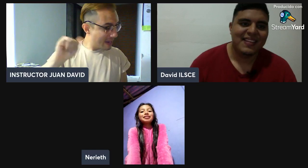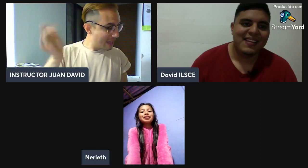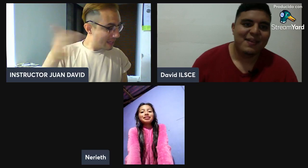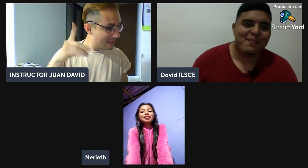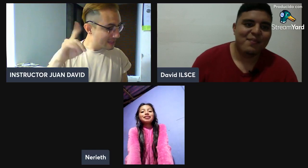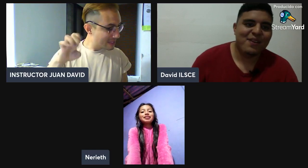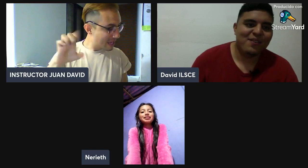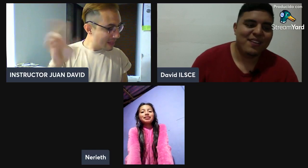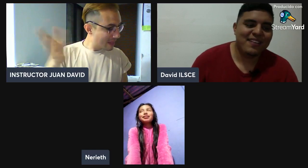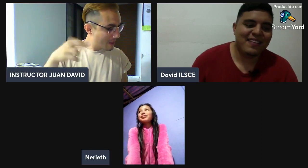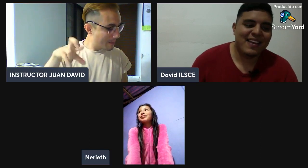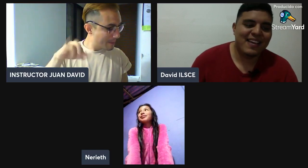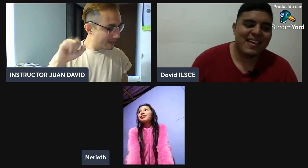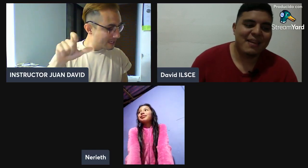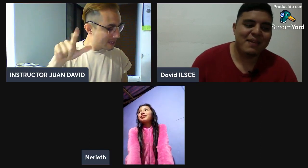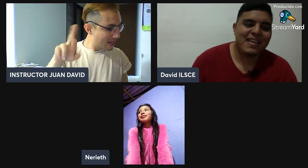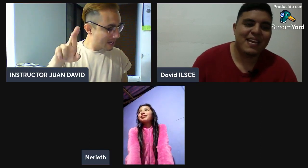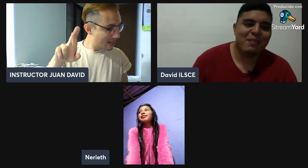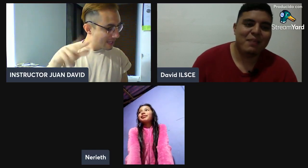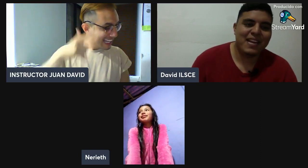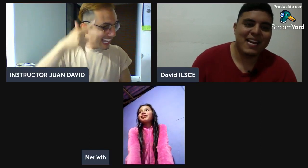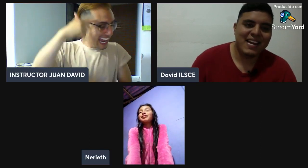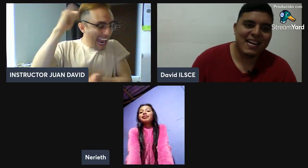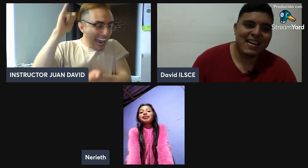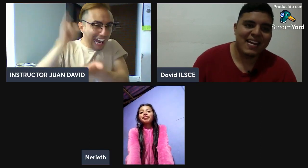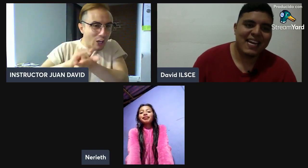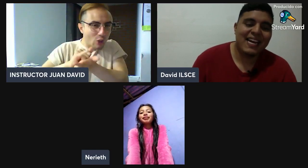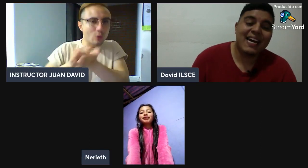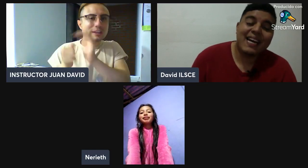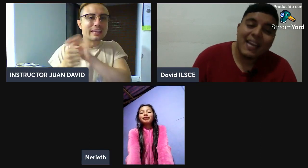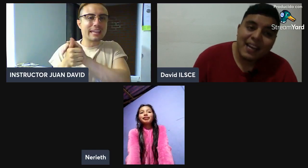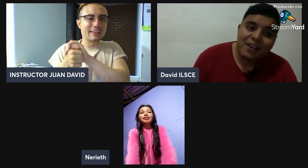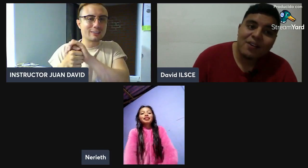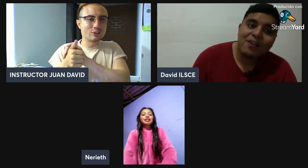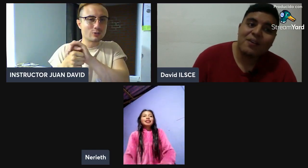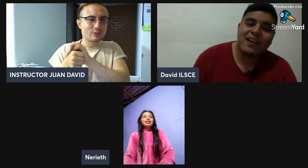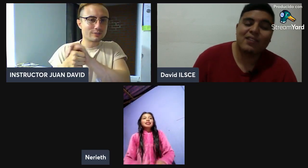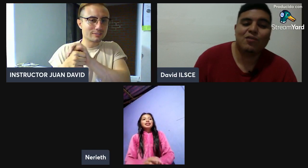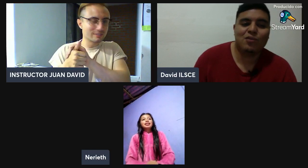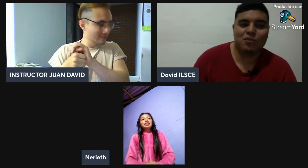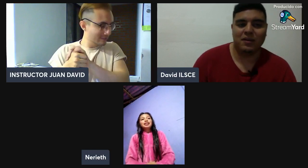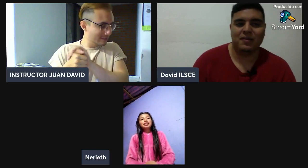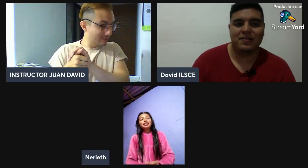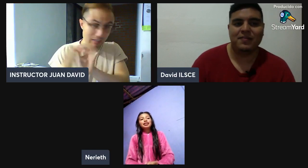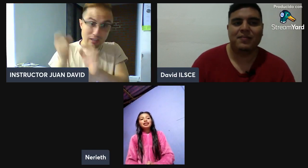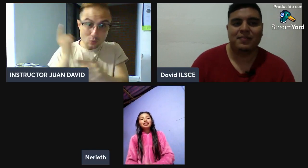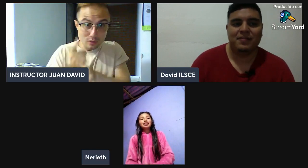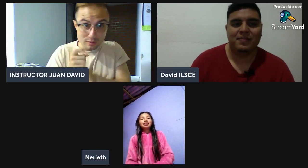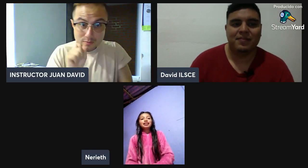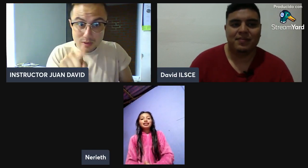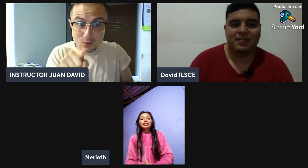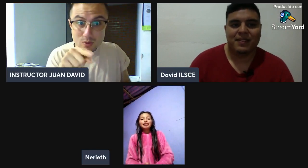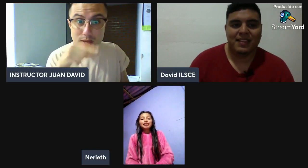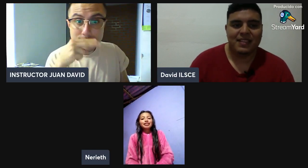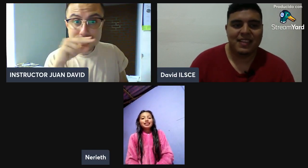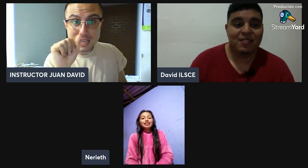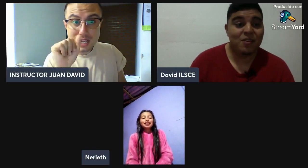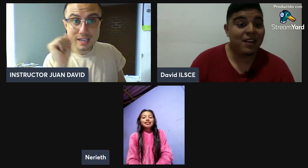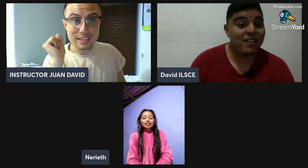¿Para qué Bueno, espera? dice María del Pilar, creo que es tortuga. ¿Es